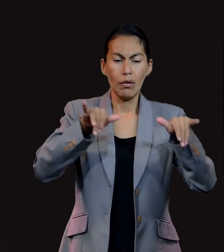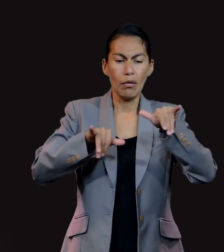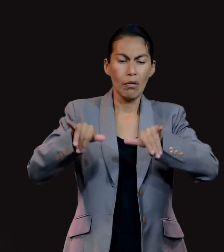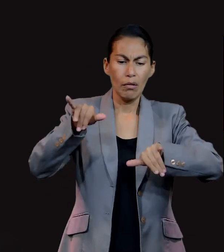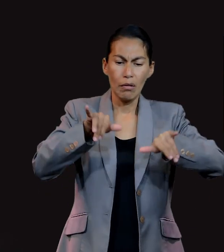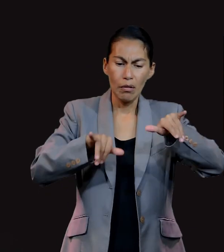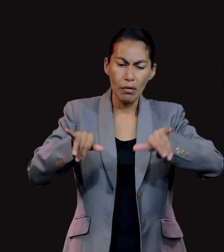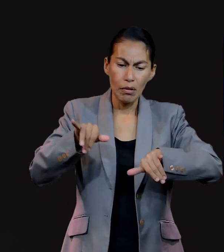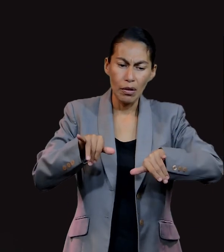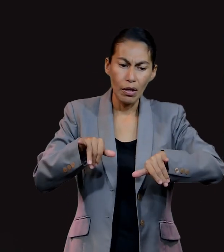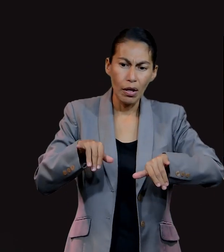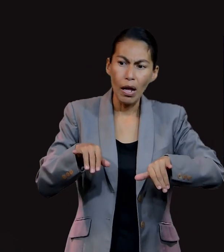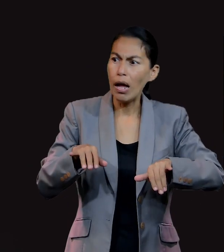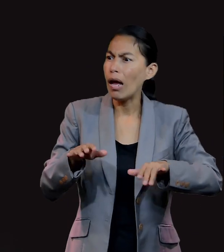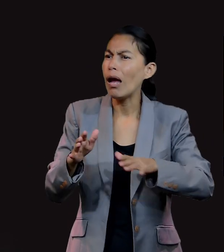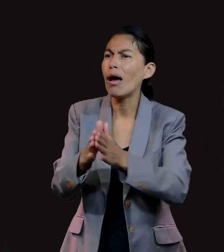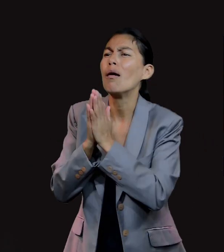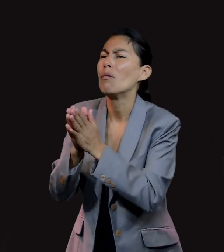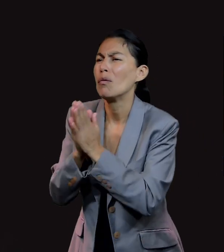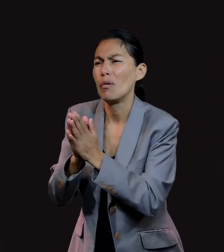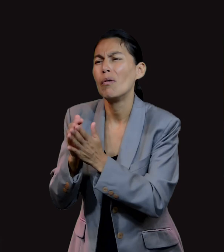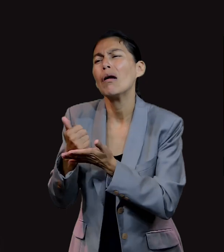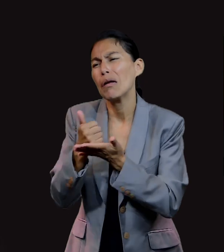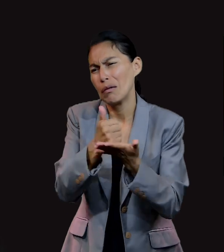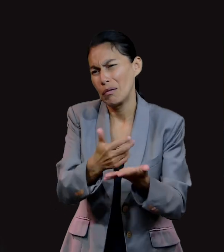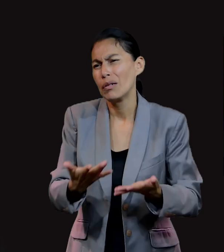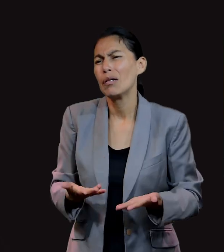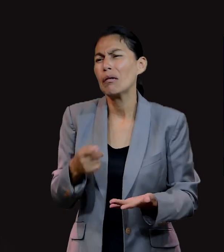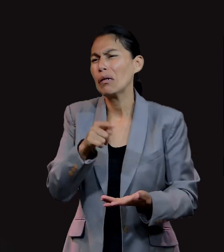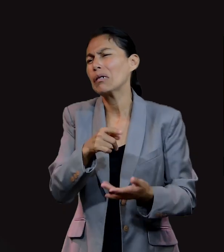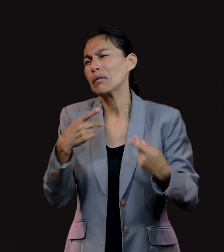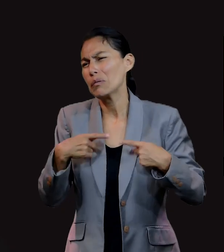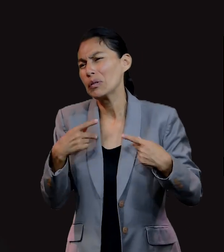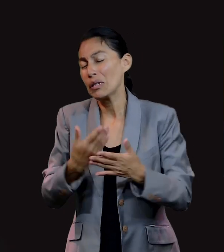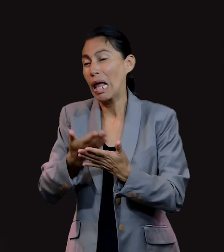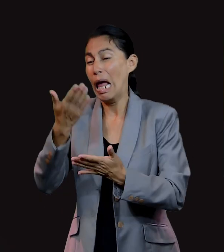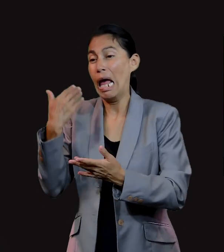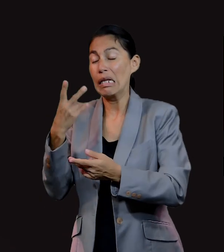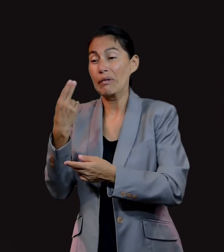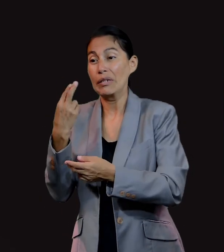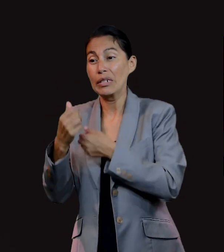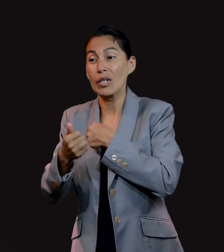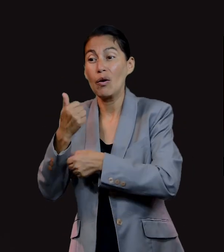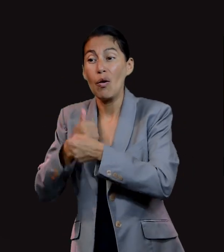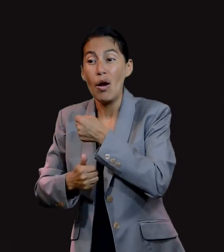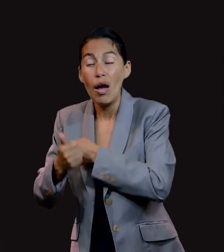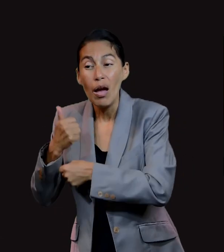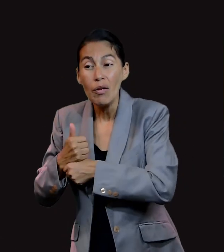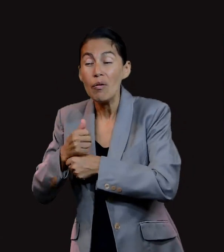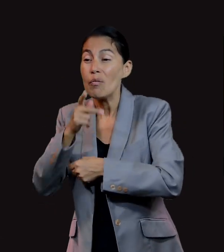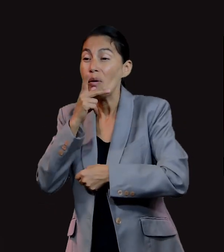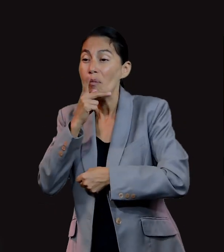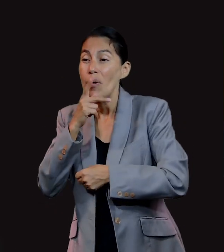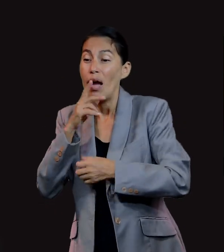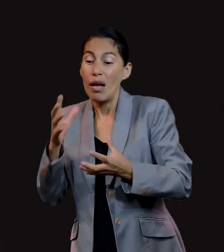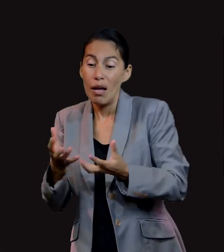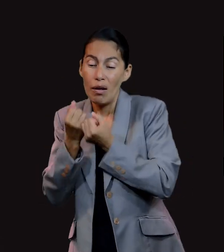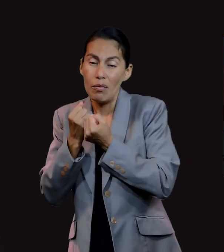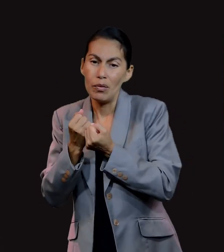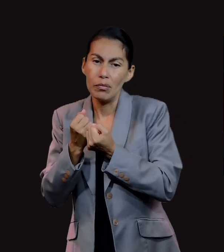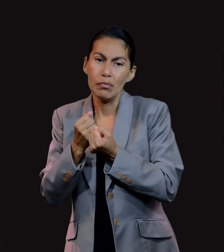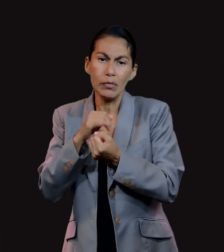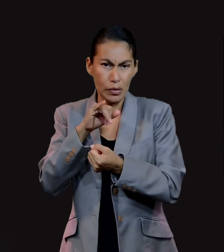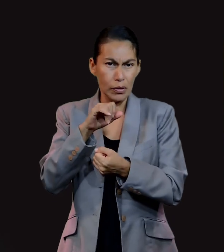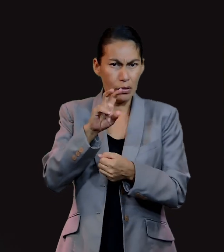dijo la del laboratorio ayúdenme por favor este señor lo conozco hace 25 años rescató a mi